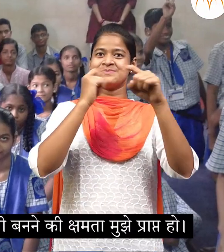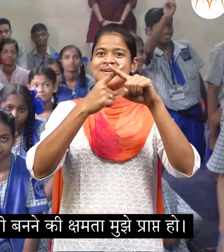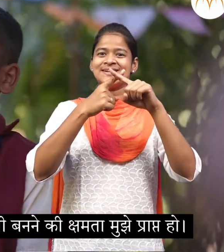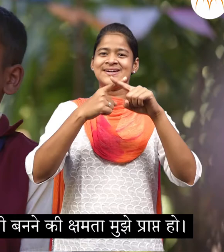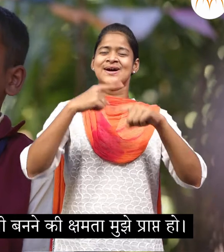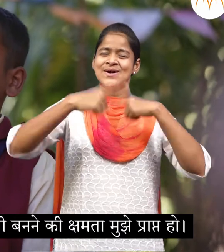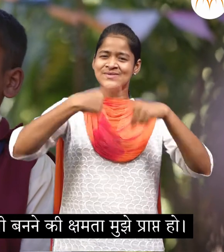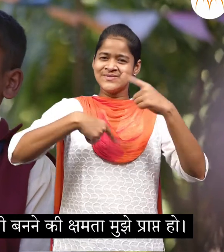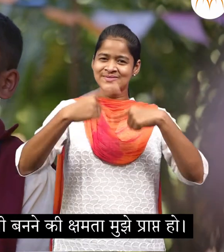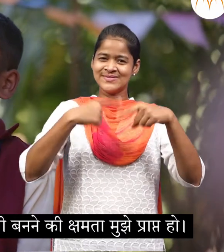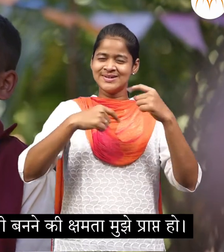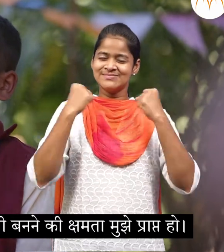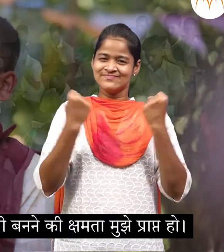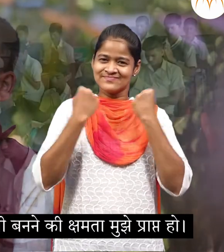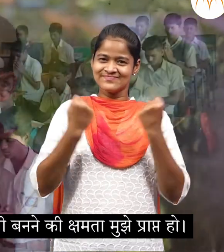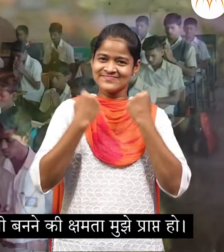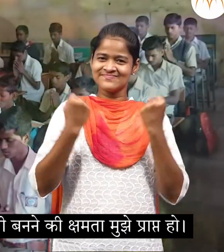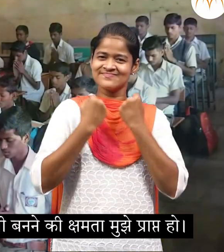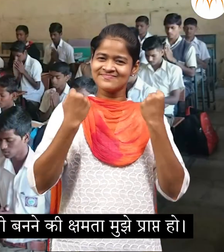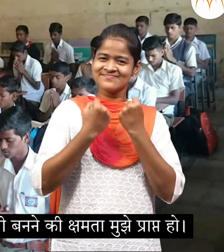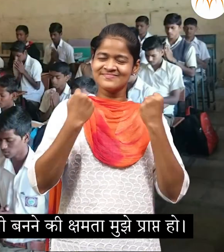की क्षमता मुझ में प्राप्त हो।